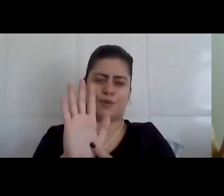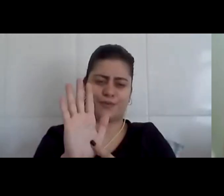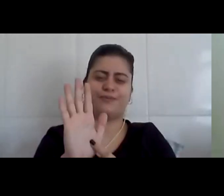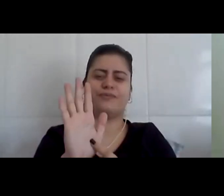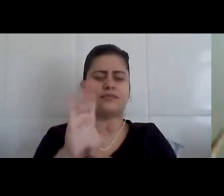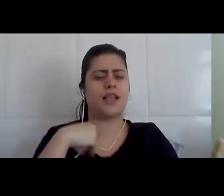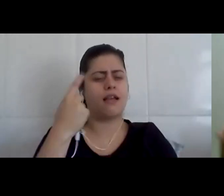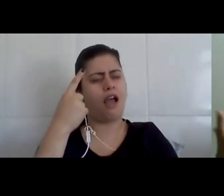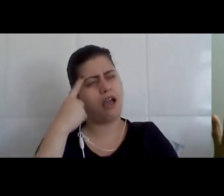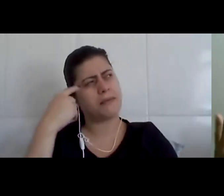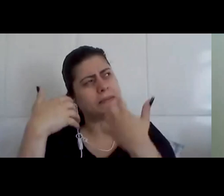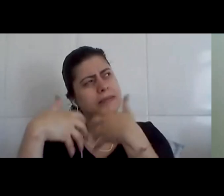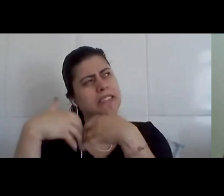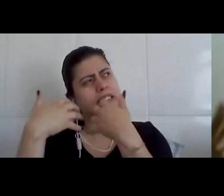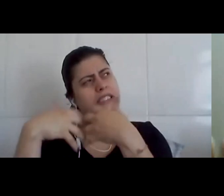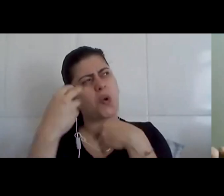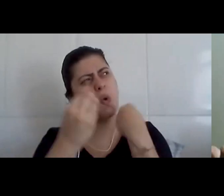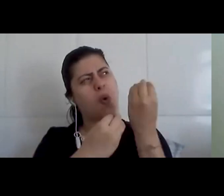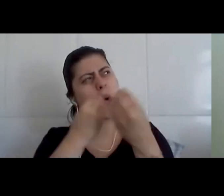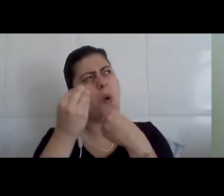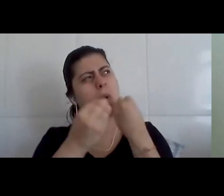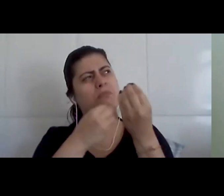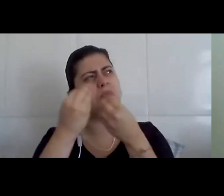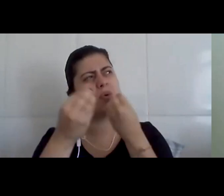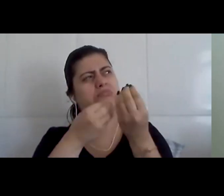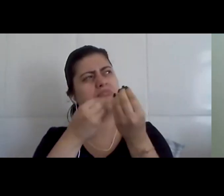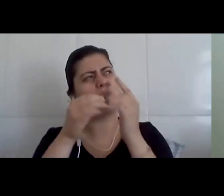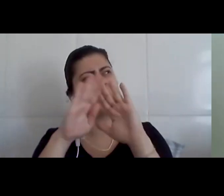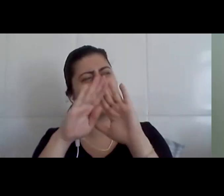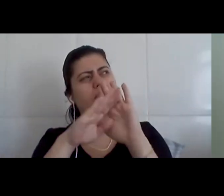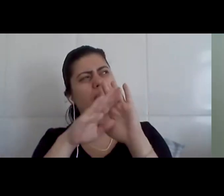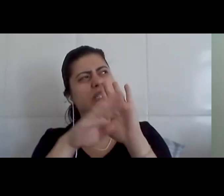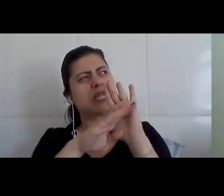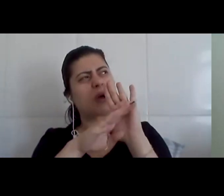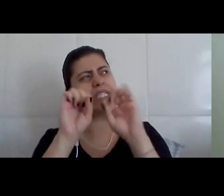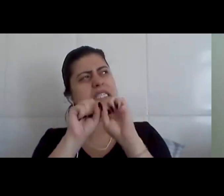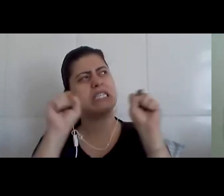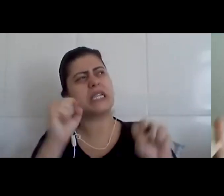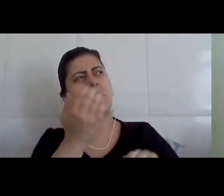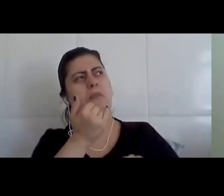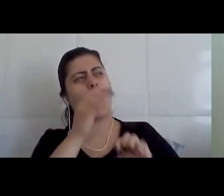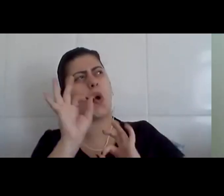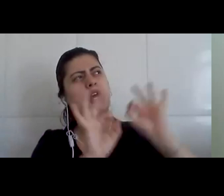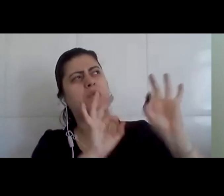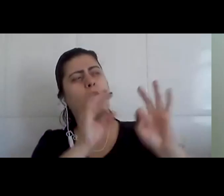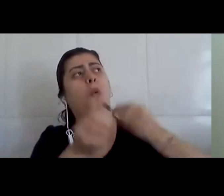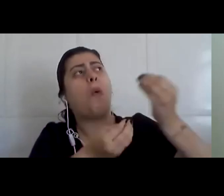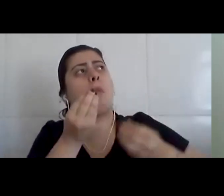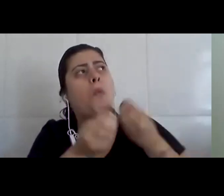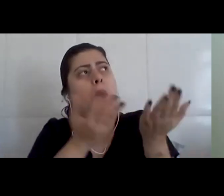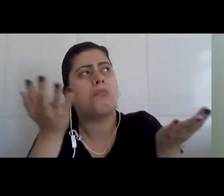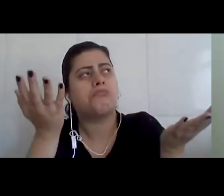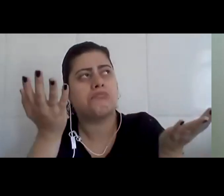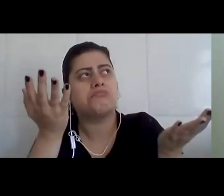que os sistemas alimentares estão organizados, quais são as conexões, né, as falas ontem, tantos depoimentos,